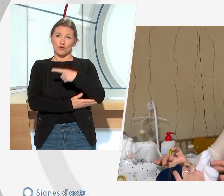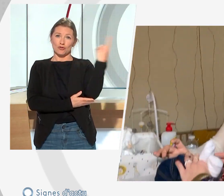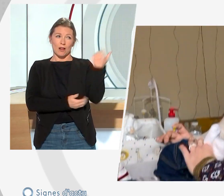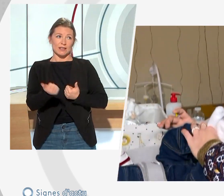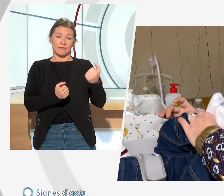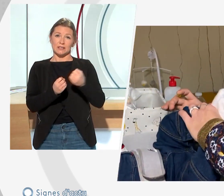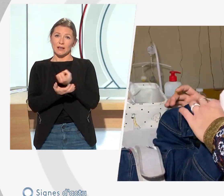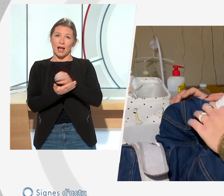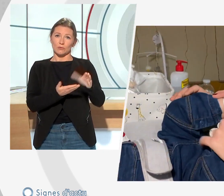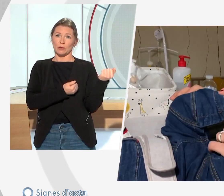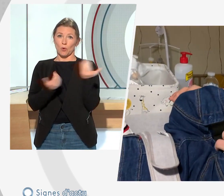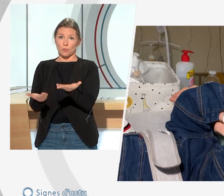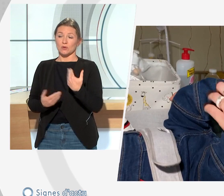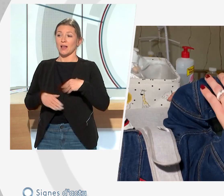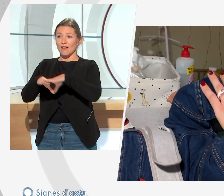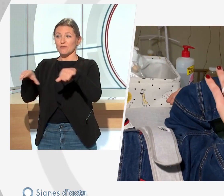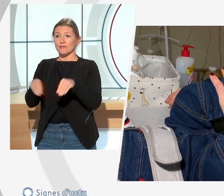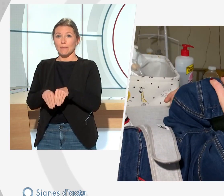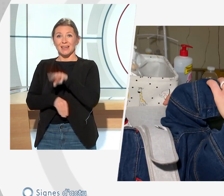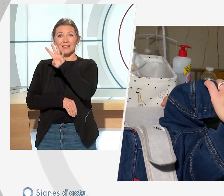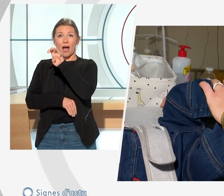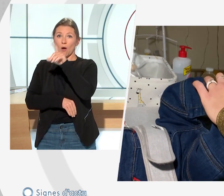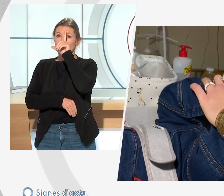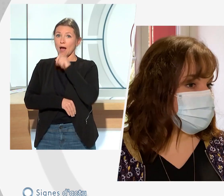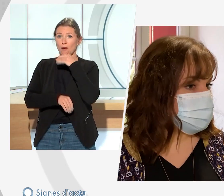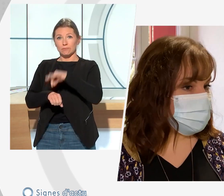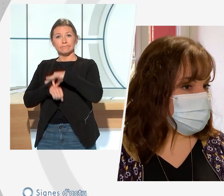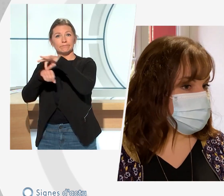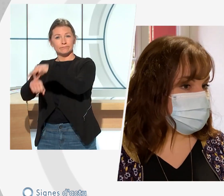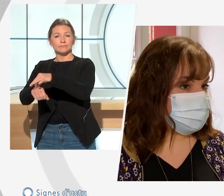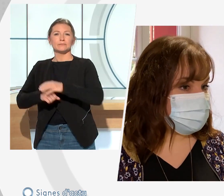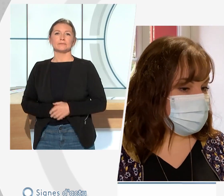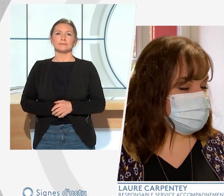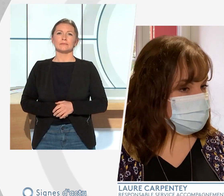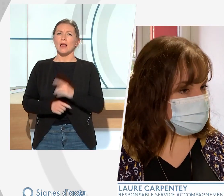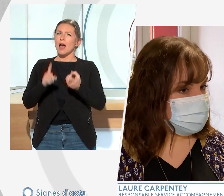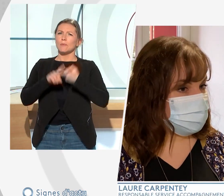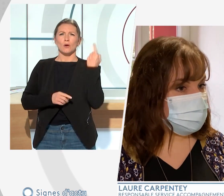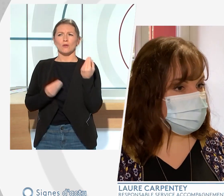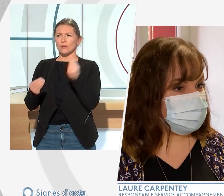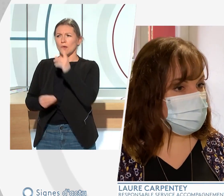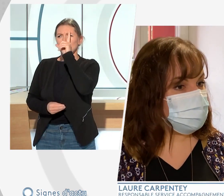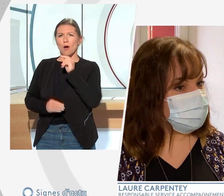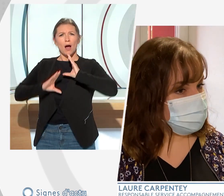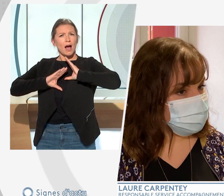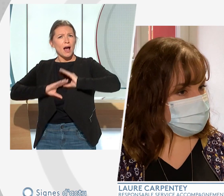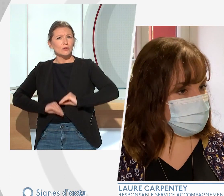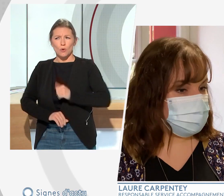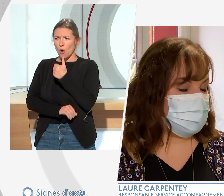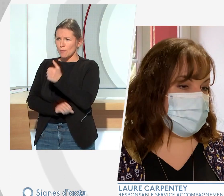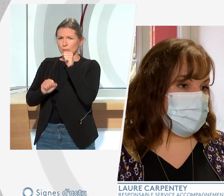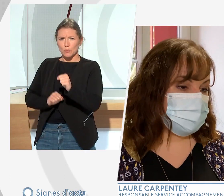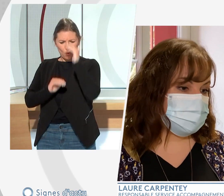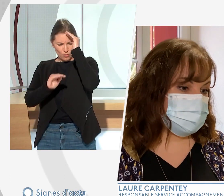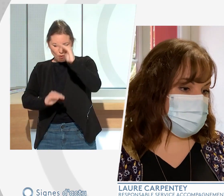gratuit accompagne 40 parents ou futurs parents de Gironde. C'est vraiment important de pouvoir rassurer les parents, de pouvoir leur redonner confiance en